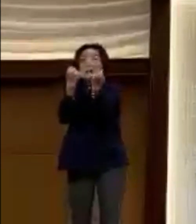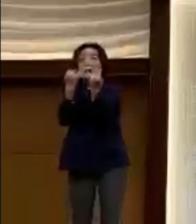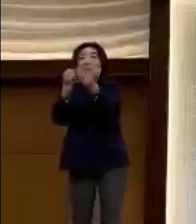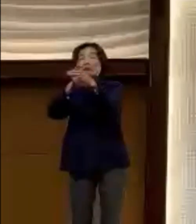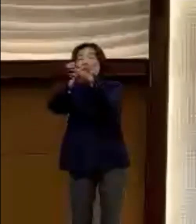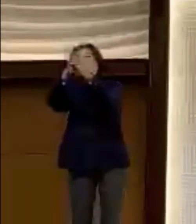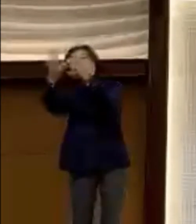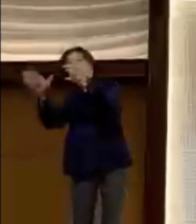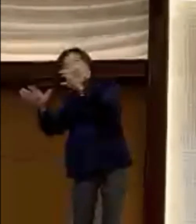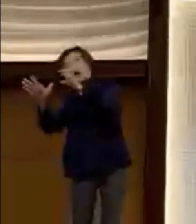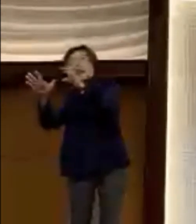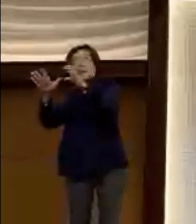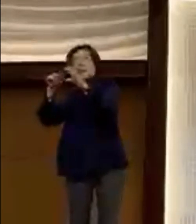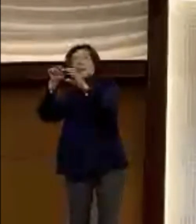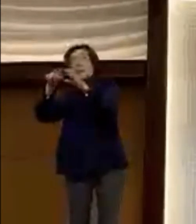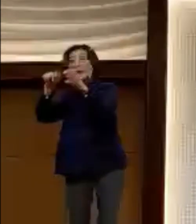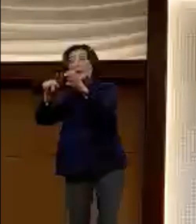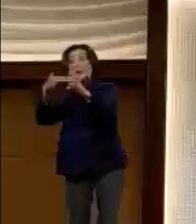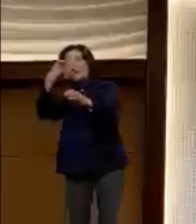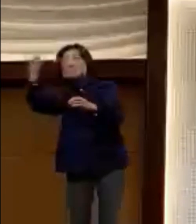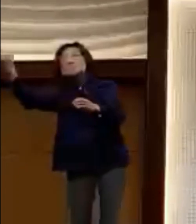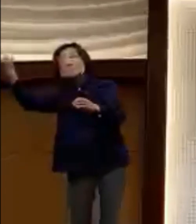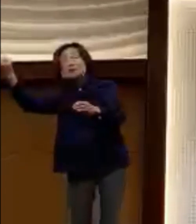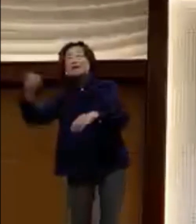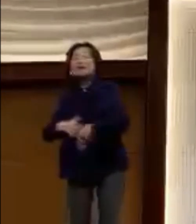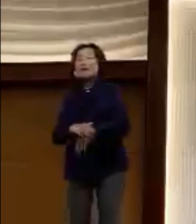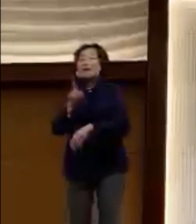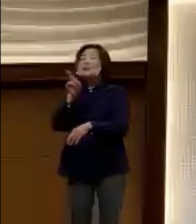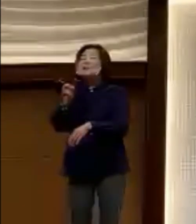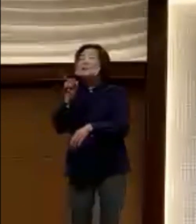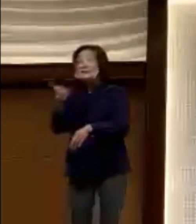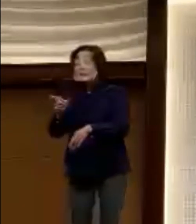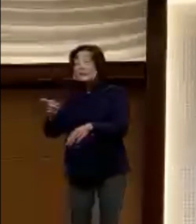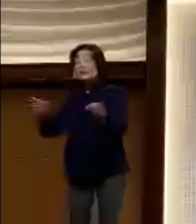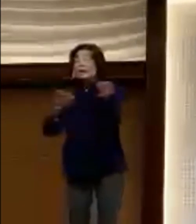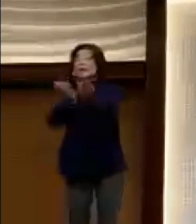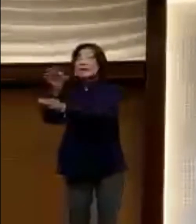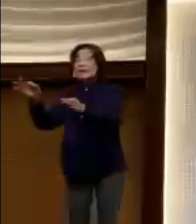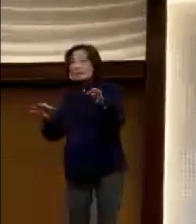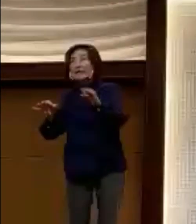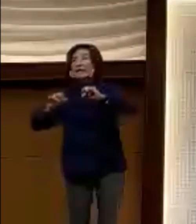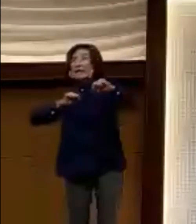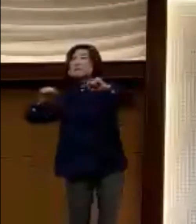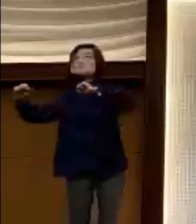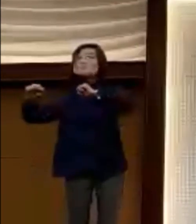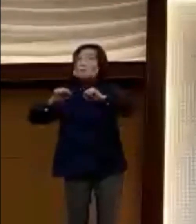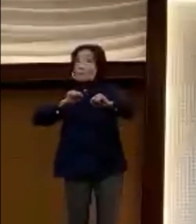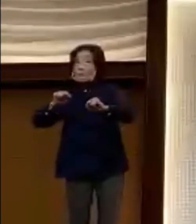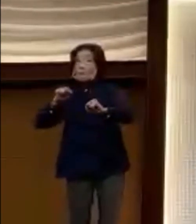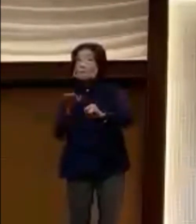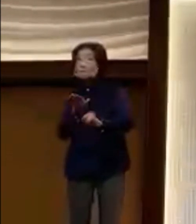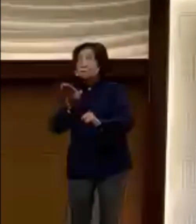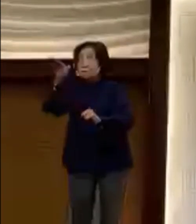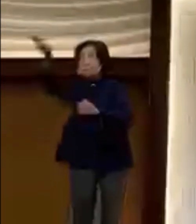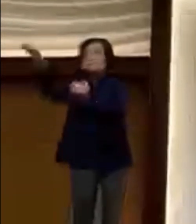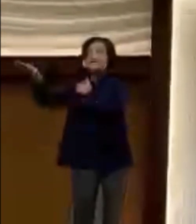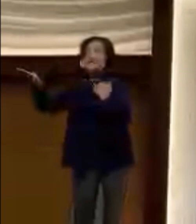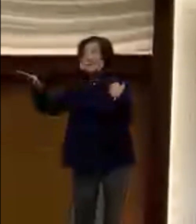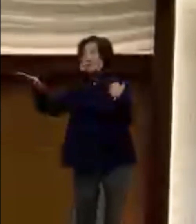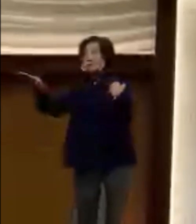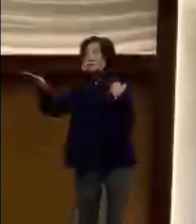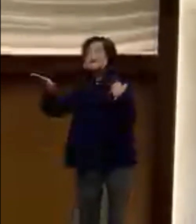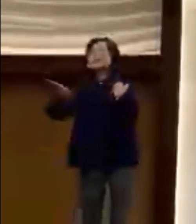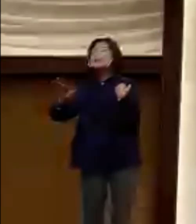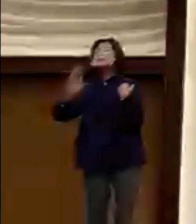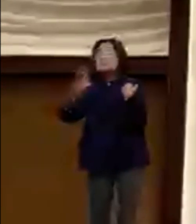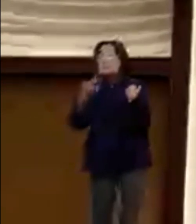っているコロナですから、これを見つけたらそれだけ経済活動も活発に行うことができる。だけ